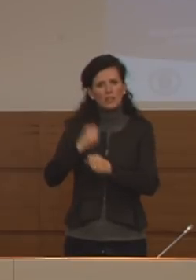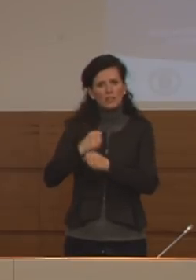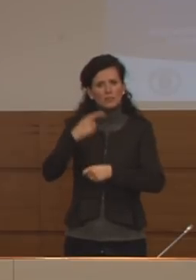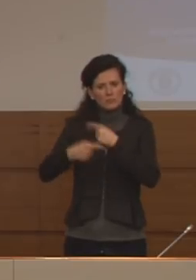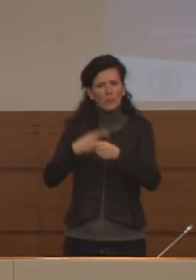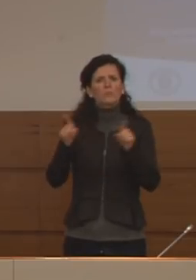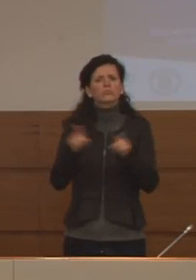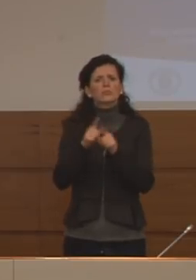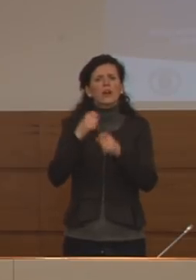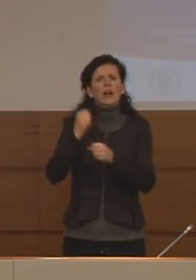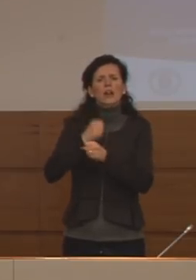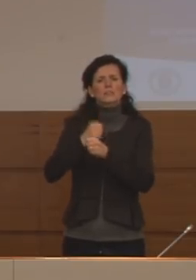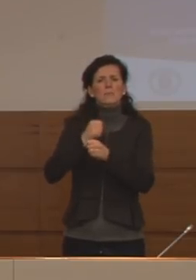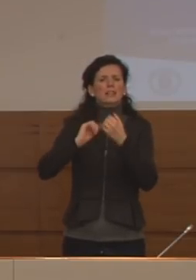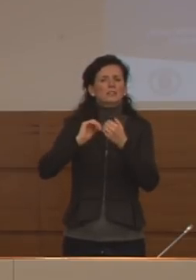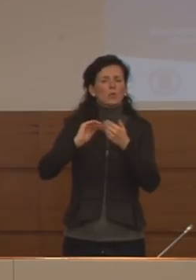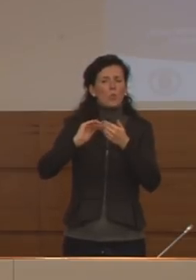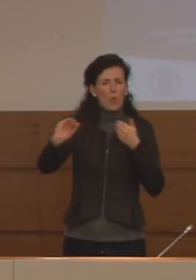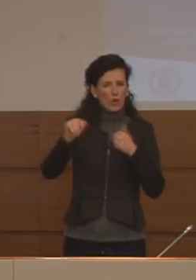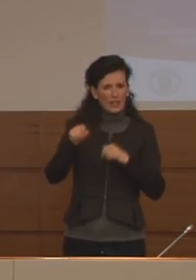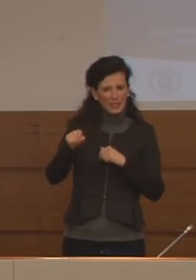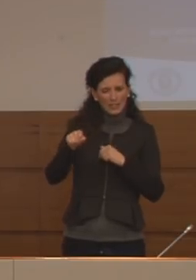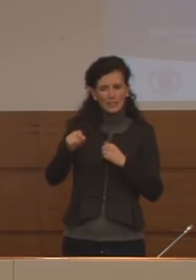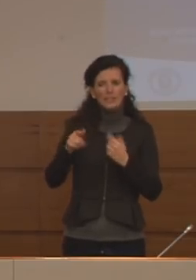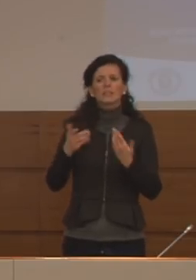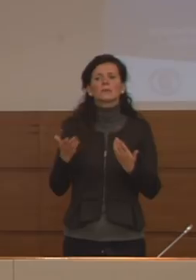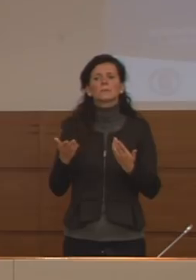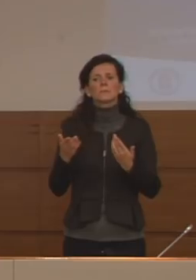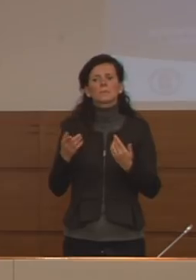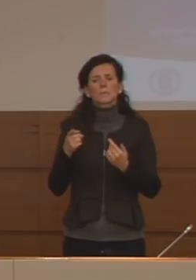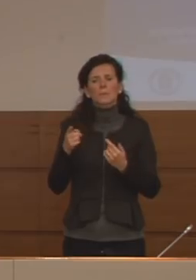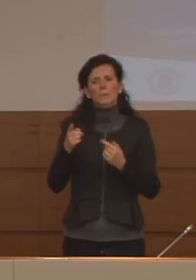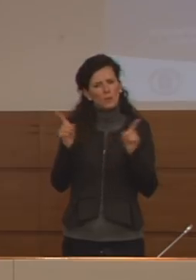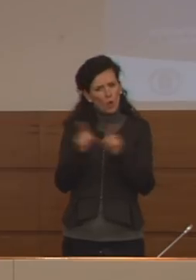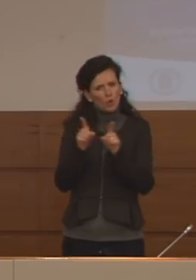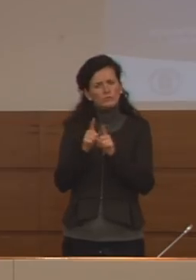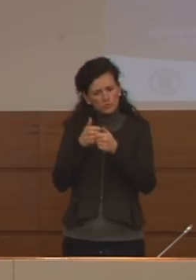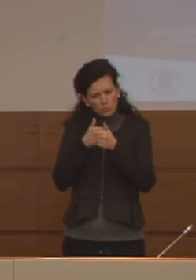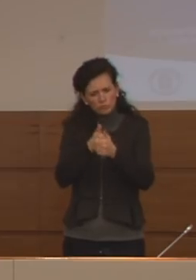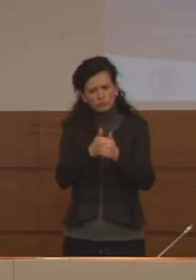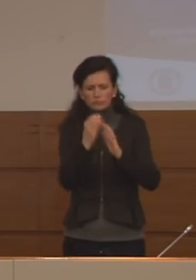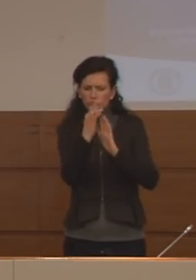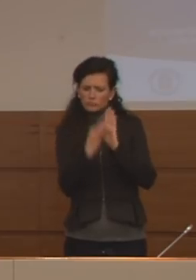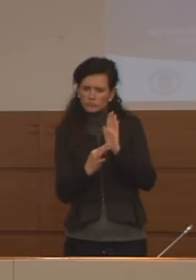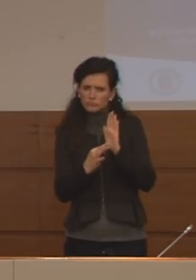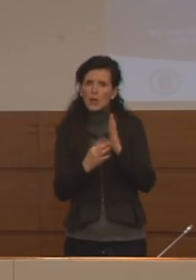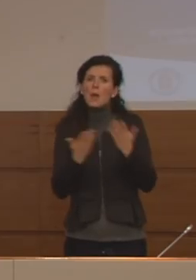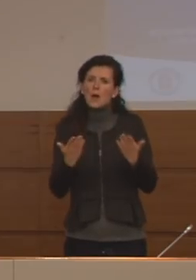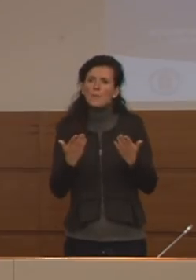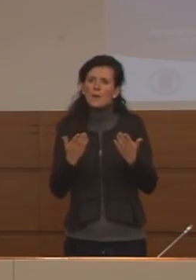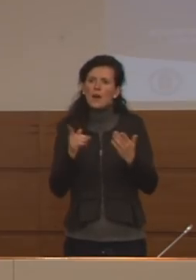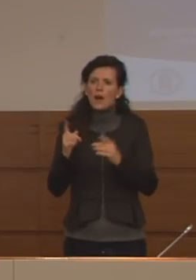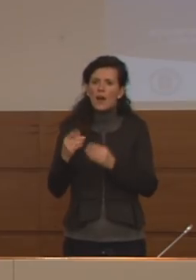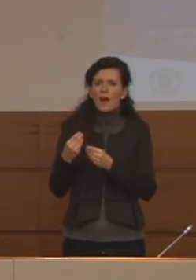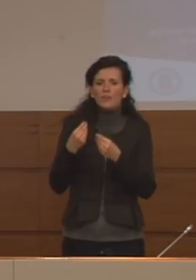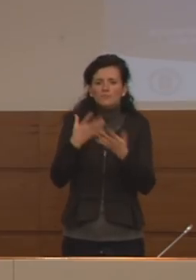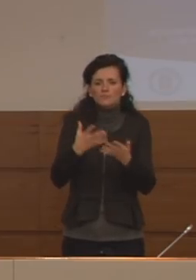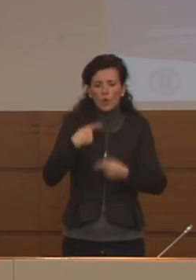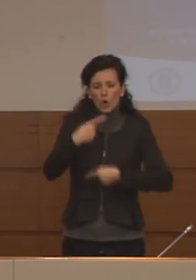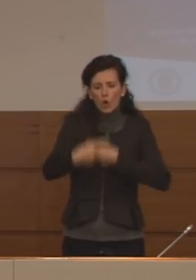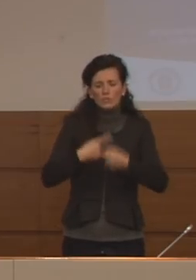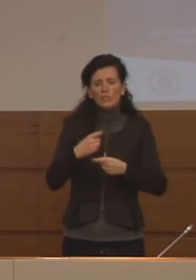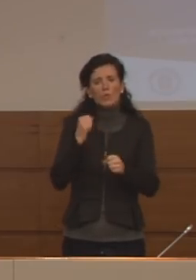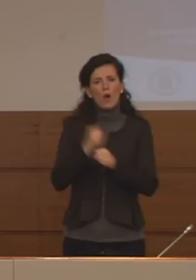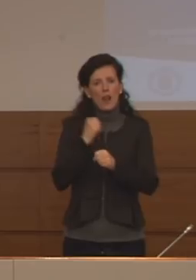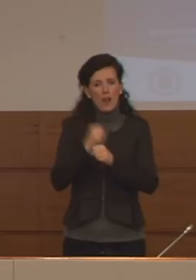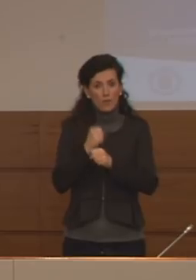agile contribuendo al a quelle misure contenitive ma continuando a offrire un attività lavorativa non